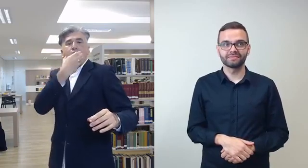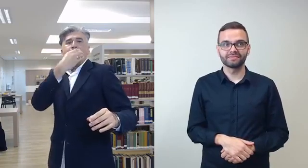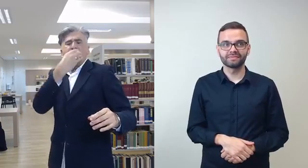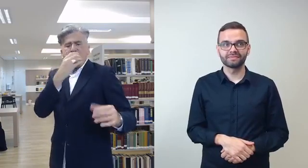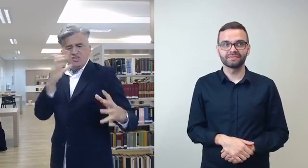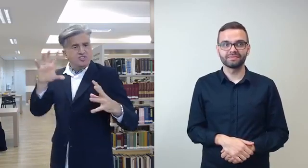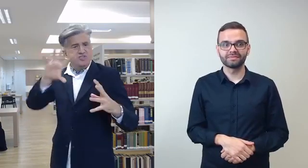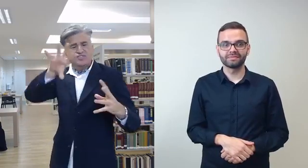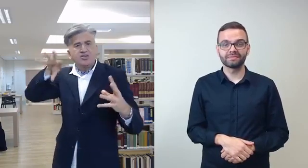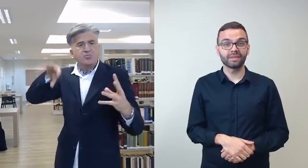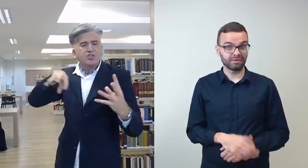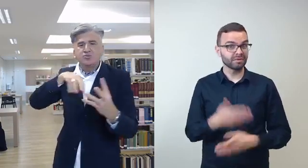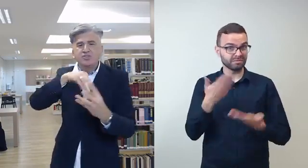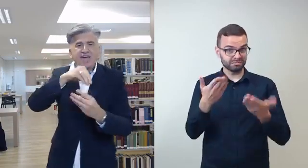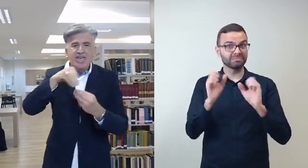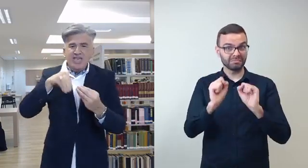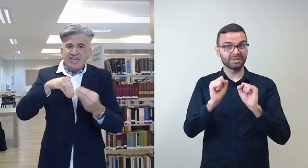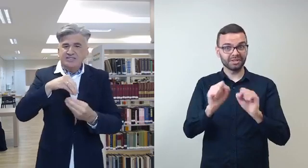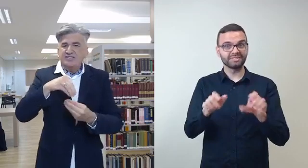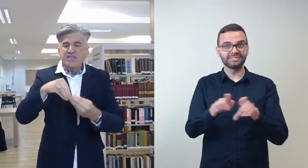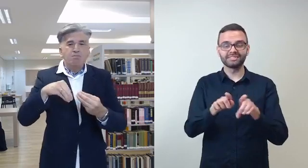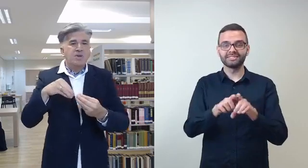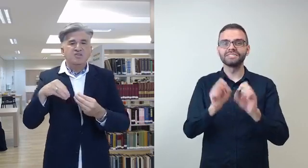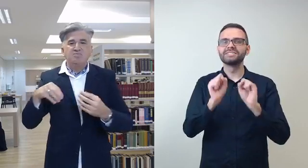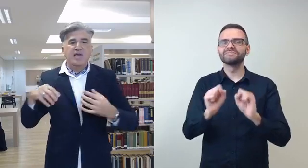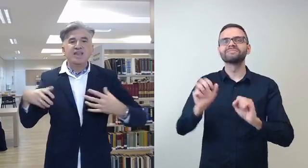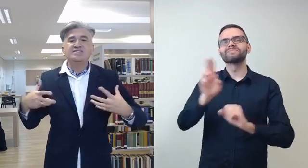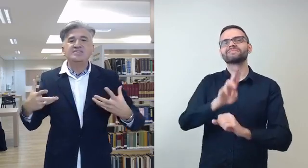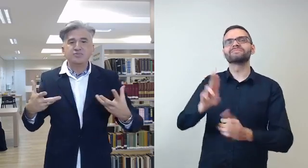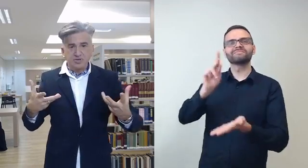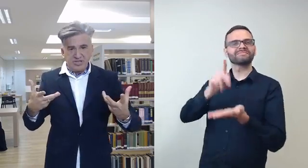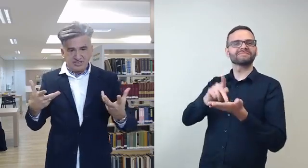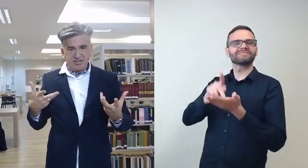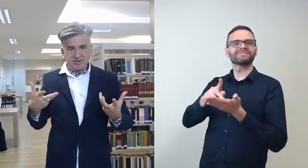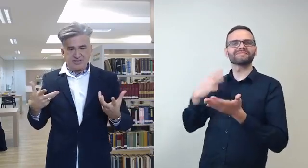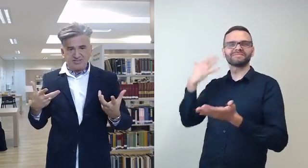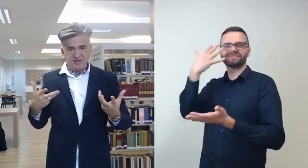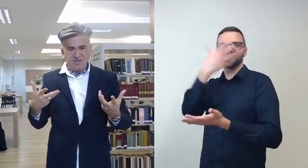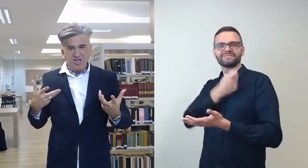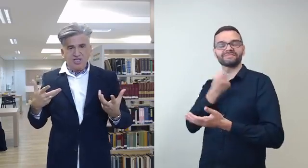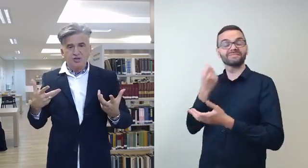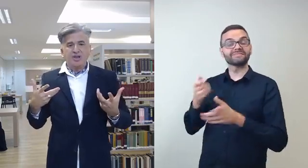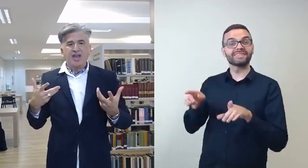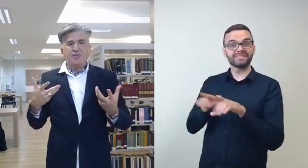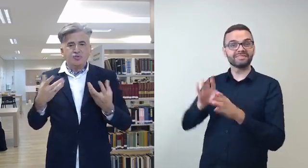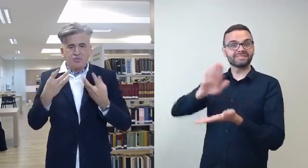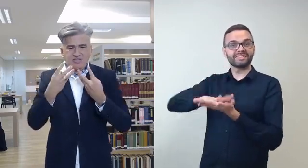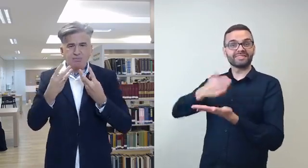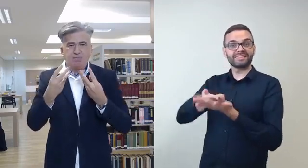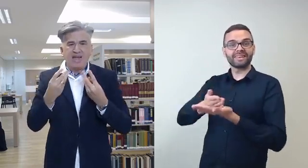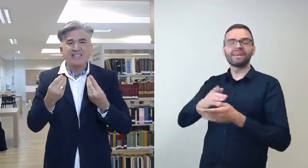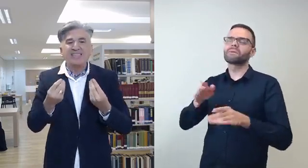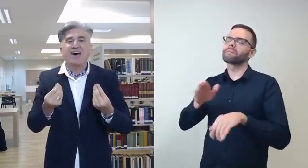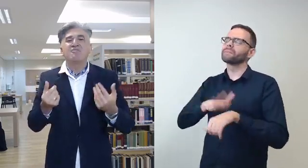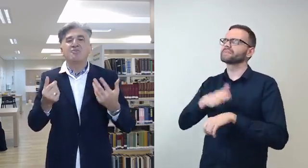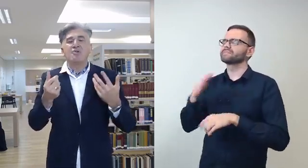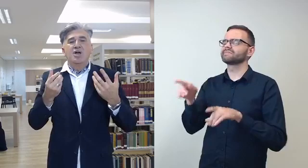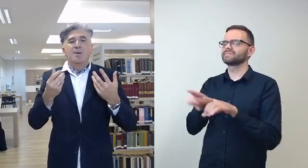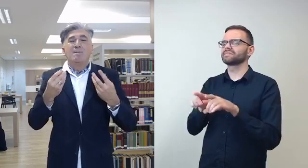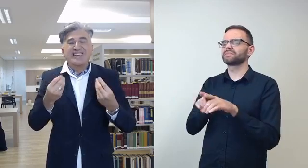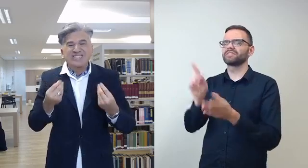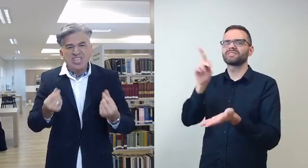como. Quem disse que você não pode botar esses temperos belíssimos durante a interpretação e torná-la muito mais